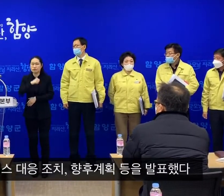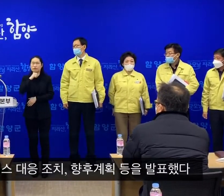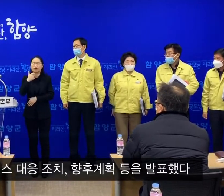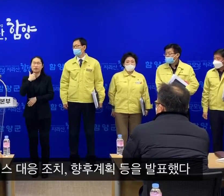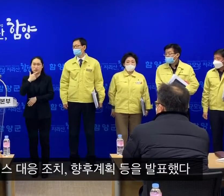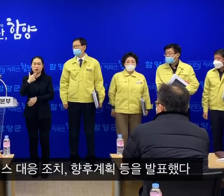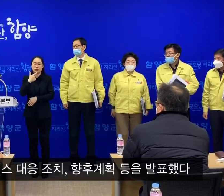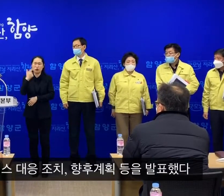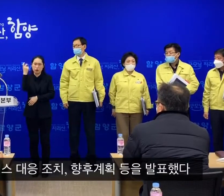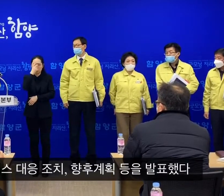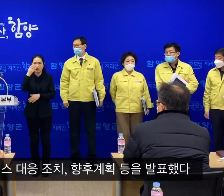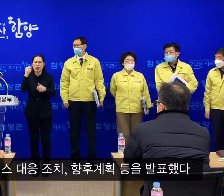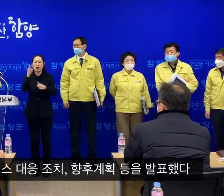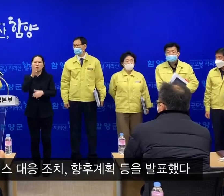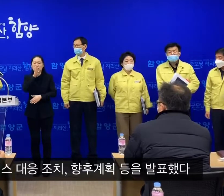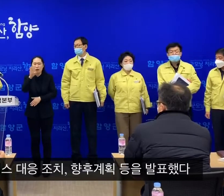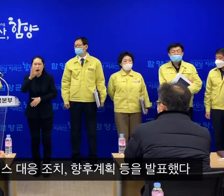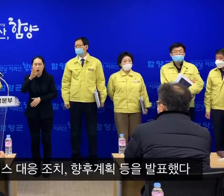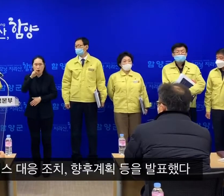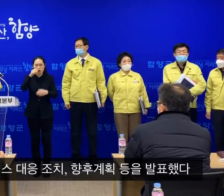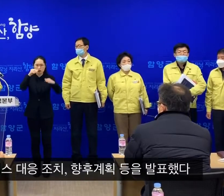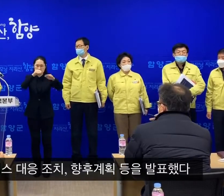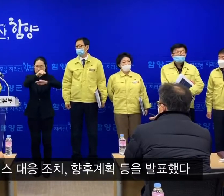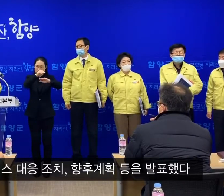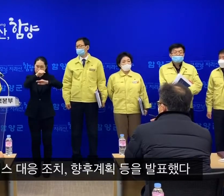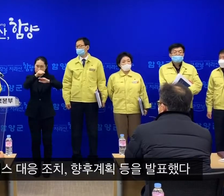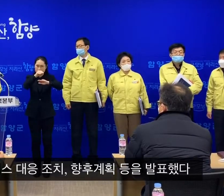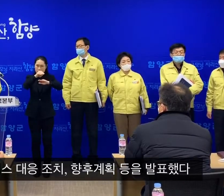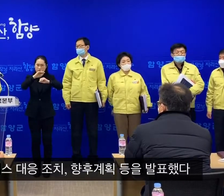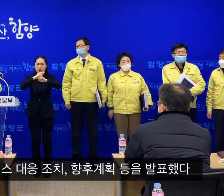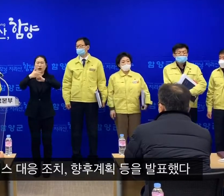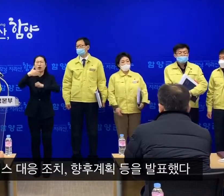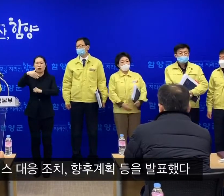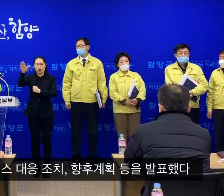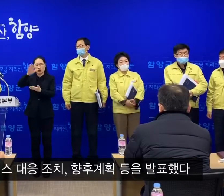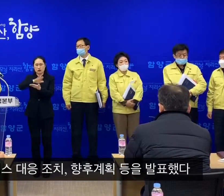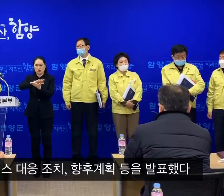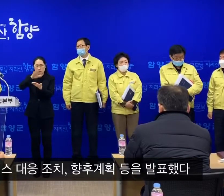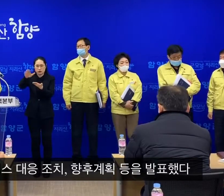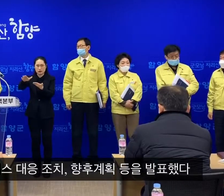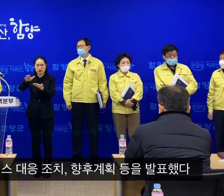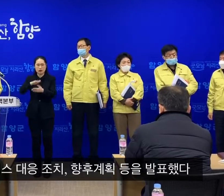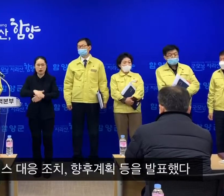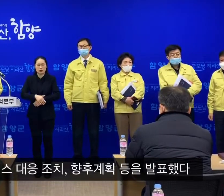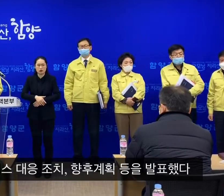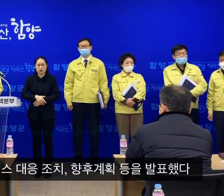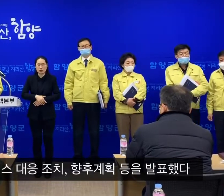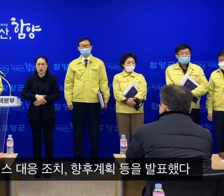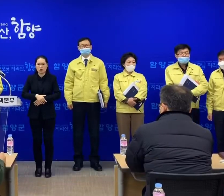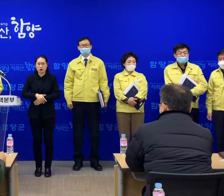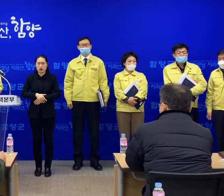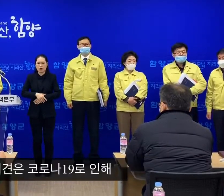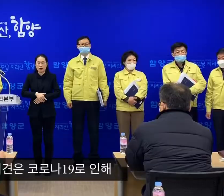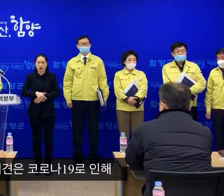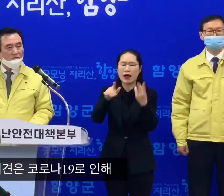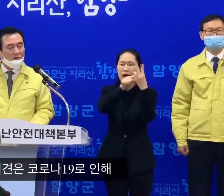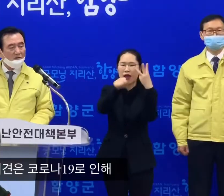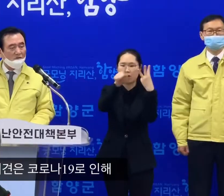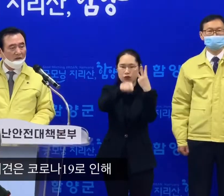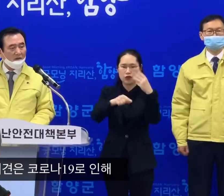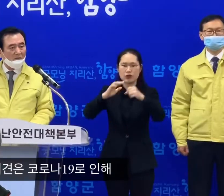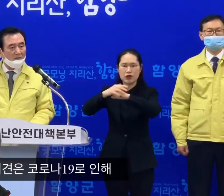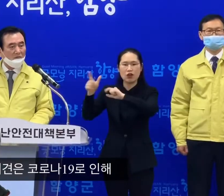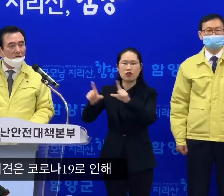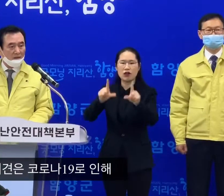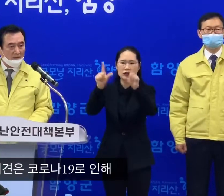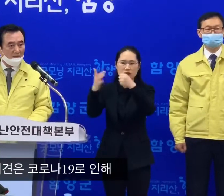그거 채취만 하고 바로 그 차를 타고 바로 대구로 갔습니다. 본가를 가지 않았습니다. 본가를 가지 않았습니다. 후에